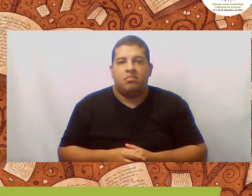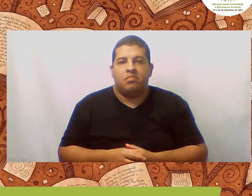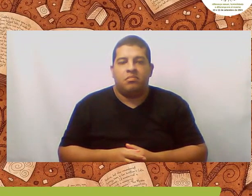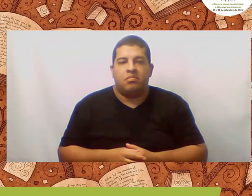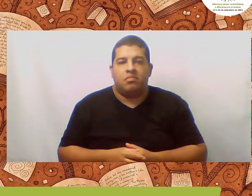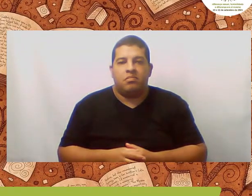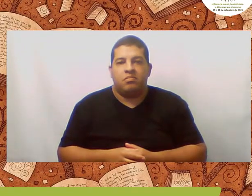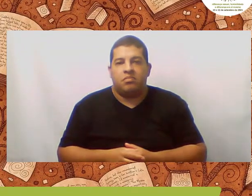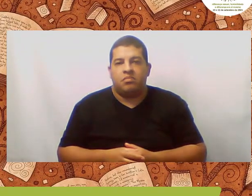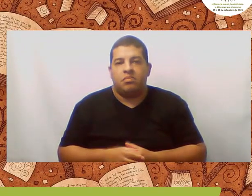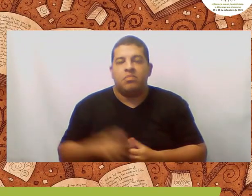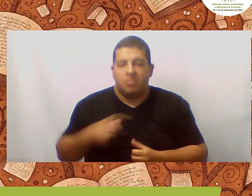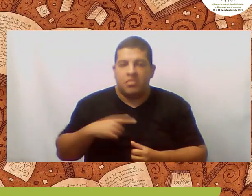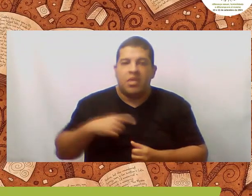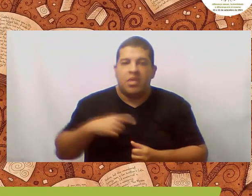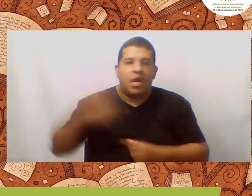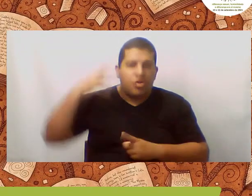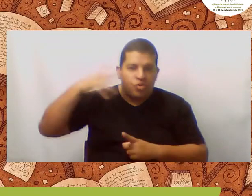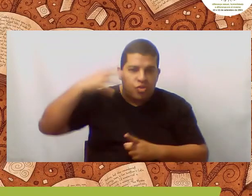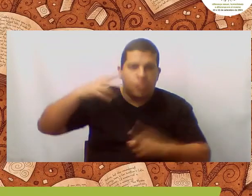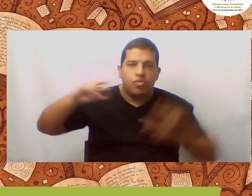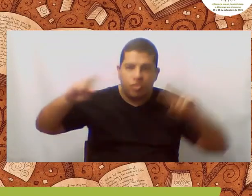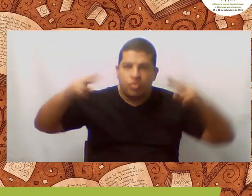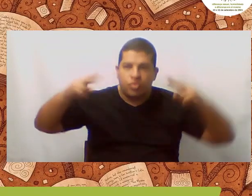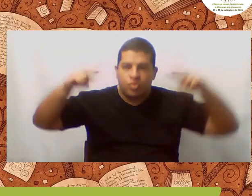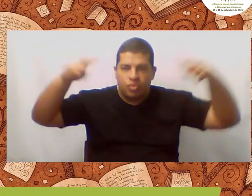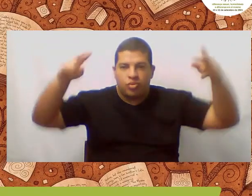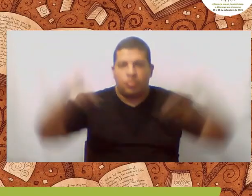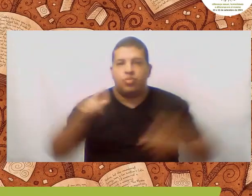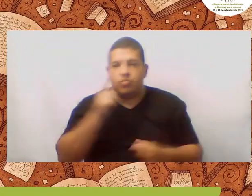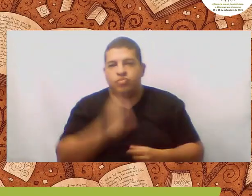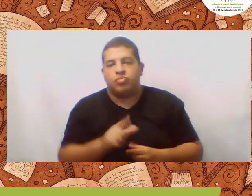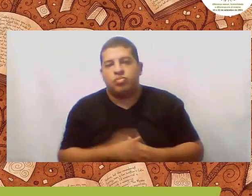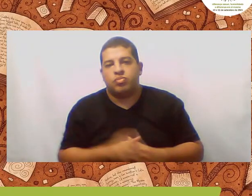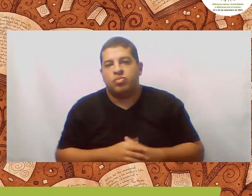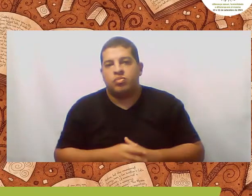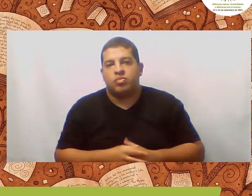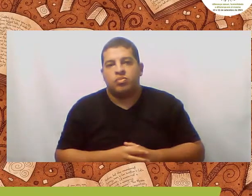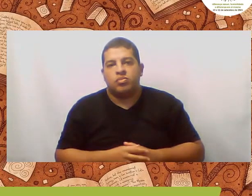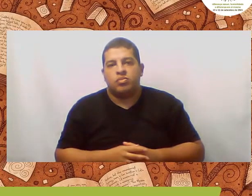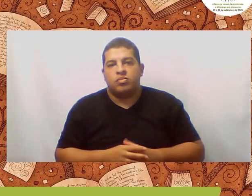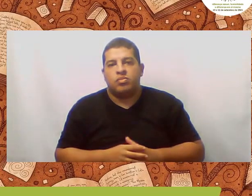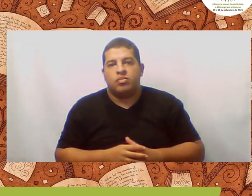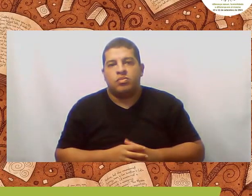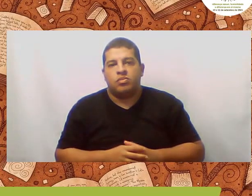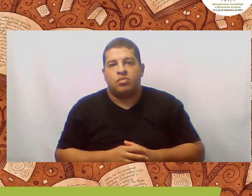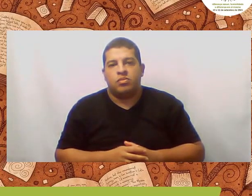como desdobramento do movimento feminista e do movimento